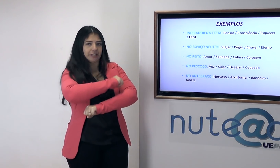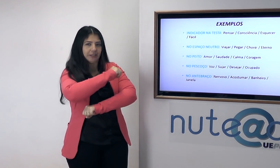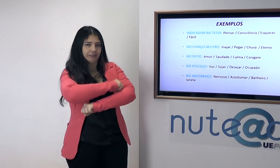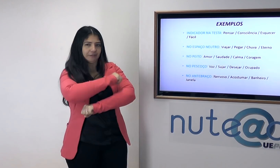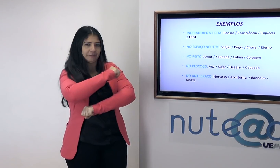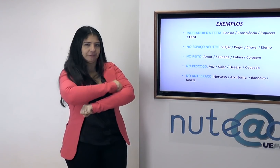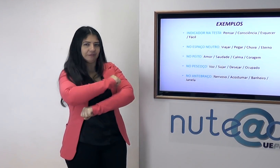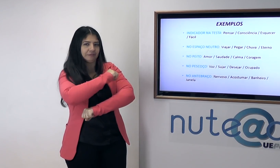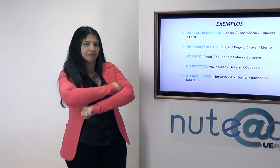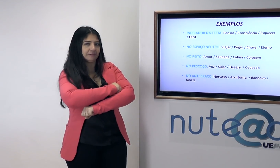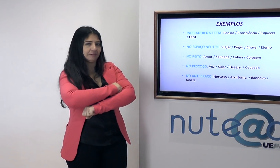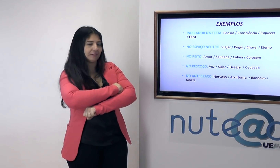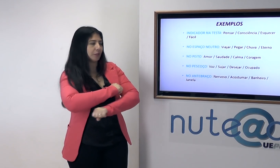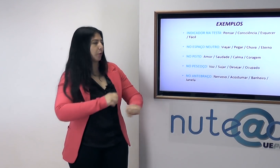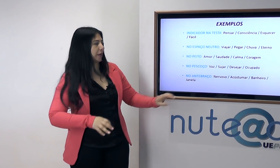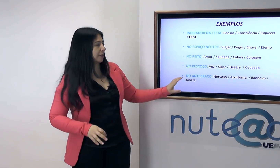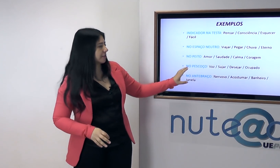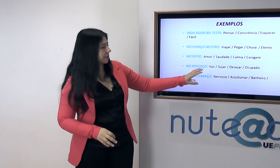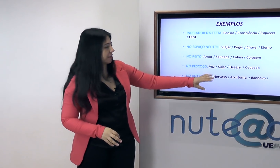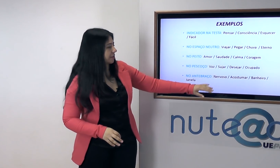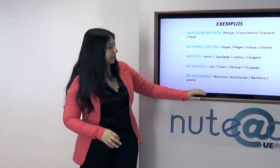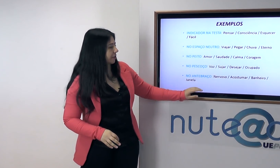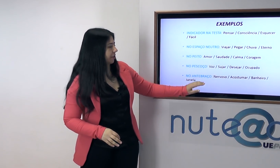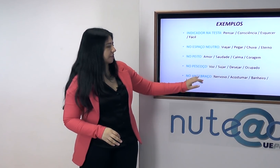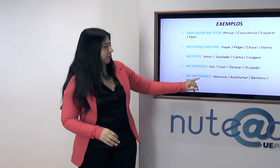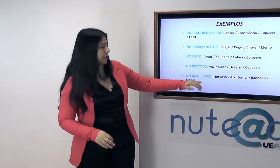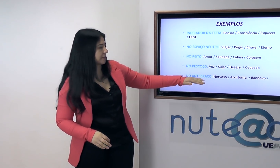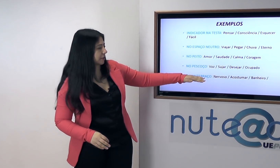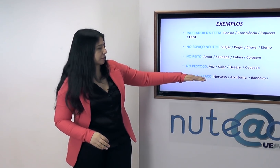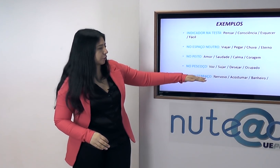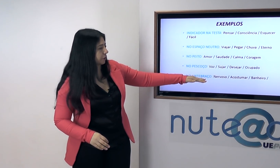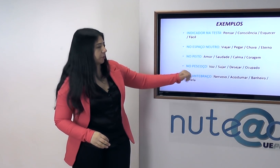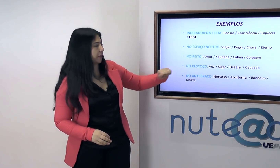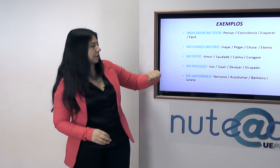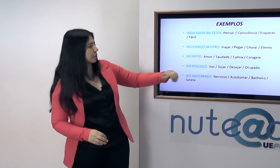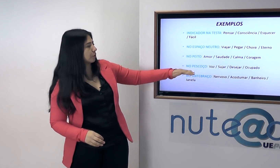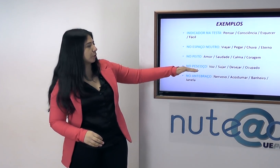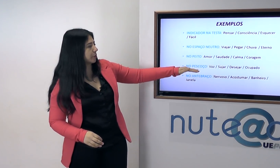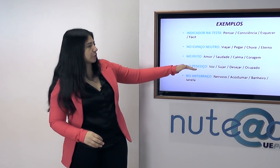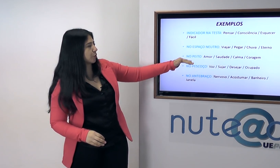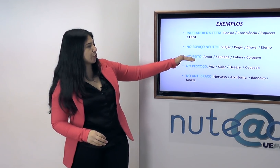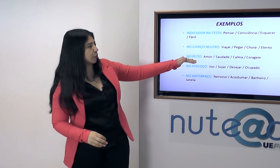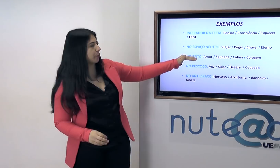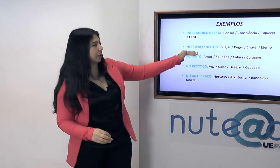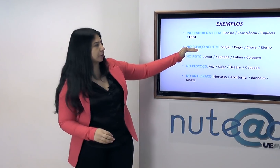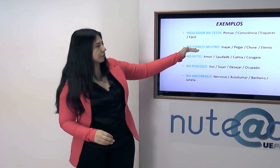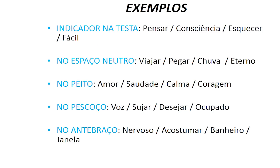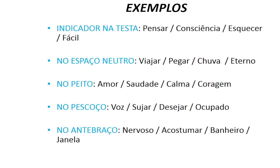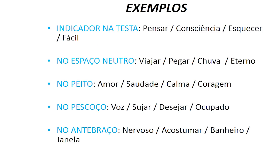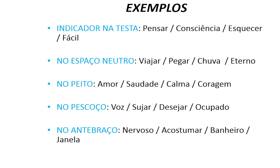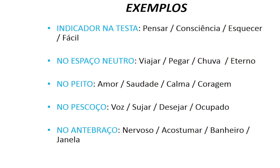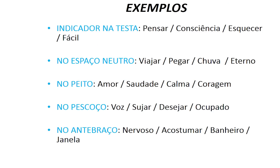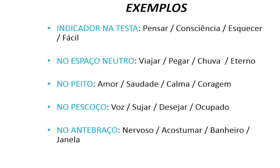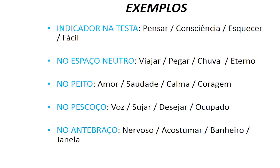Janela. Então, esses sinais aqui, eles são realizados no antebraço, no pescoço, no peito, espaço neutro e na